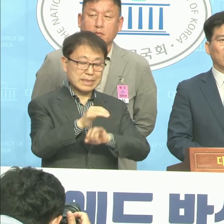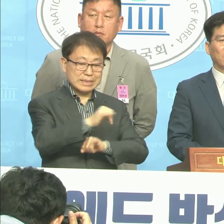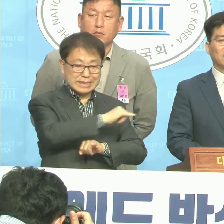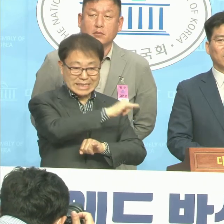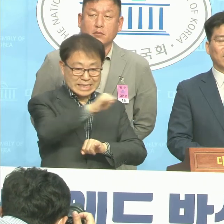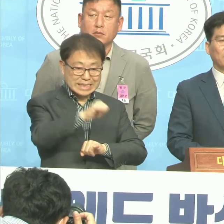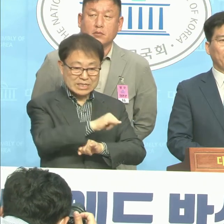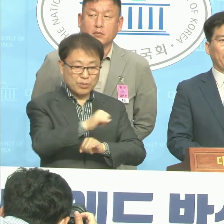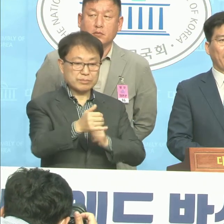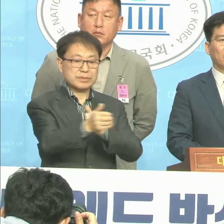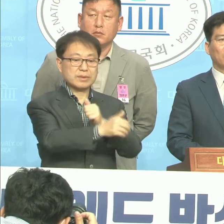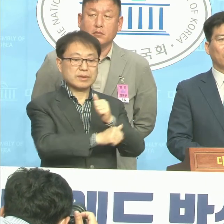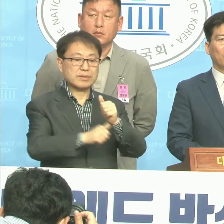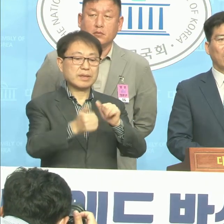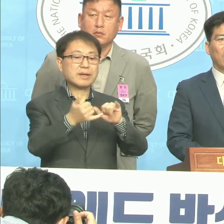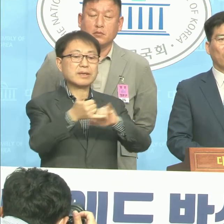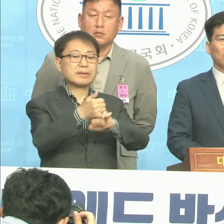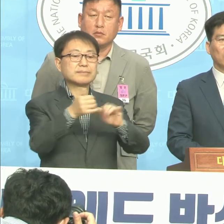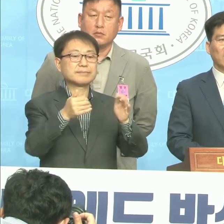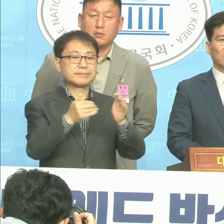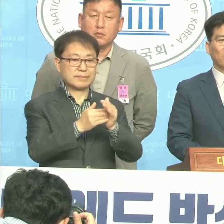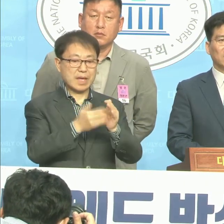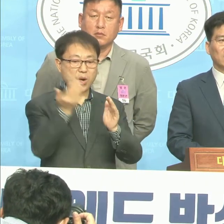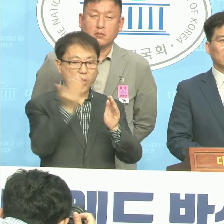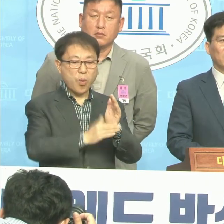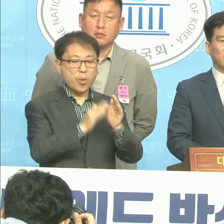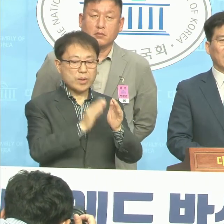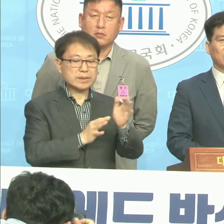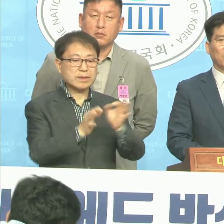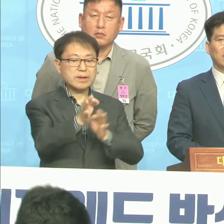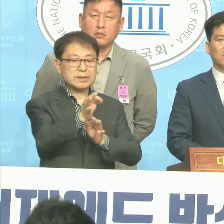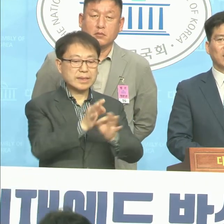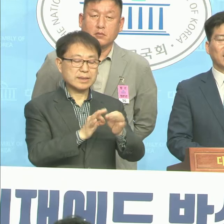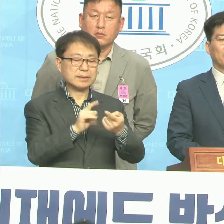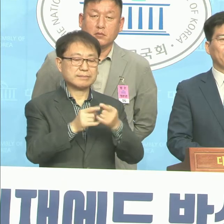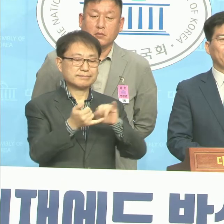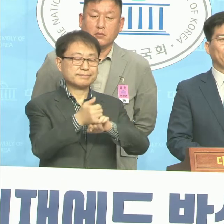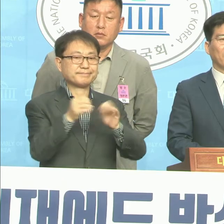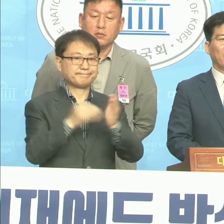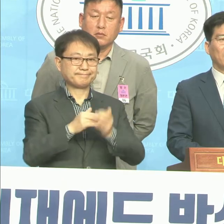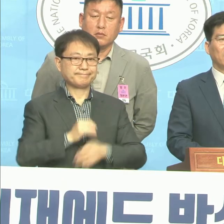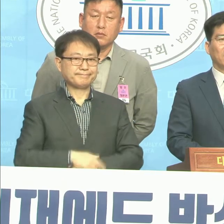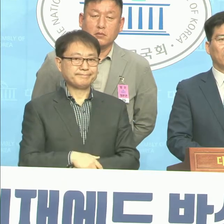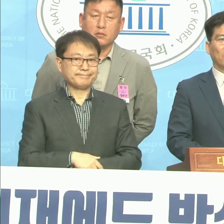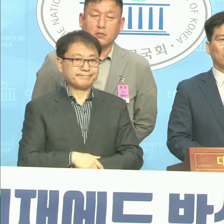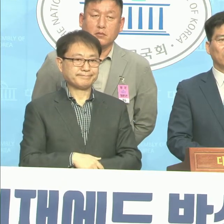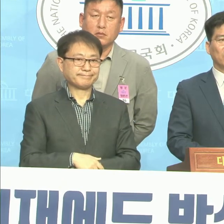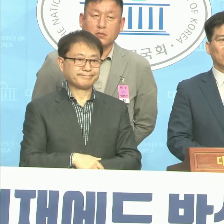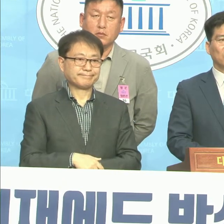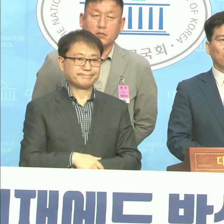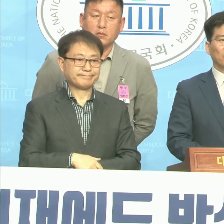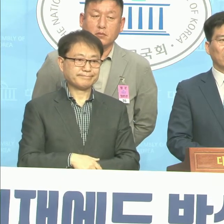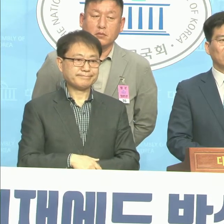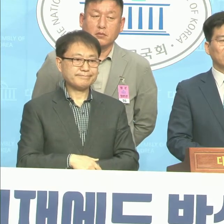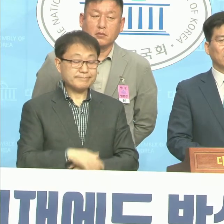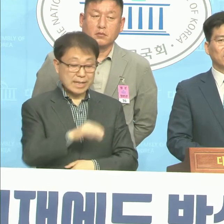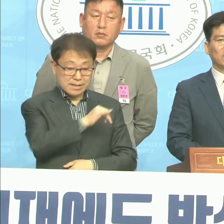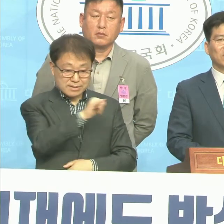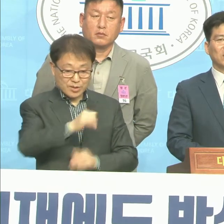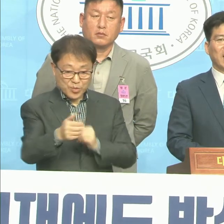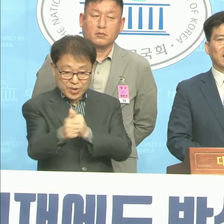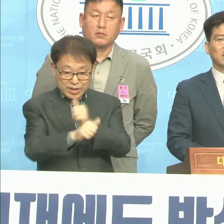를 0 약했습니다 그리고 공정한 경제를 약속 했습니다 범정부 을지로 위원회는